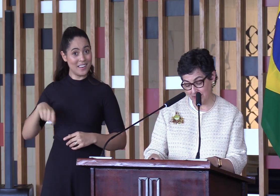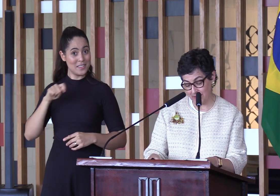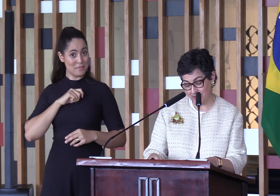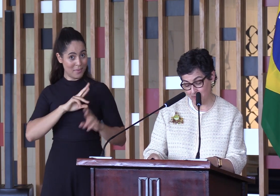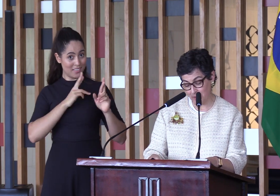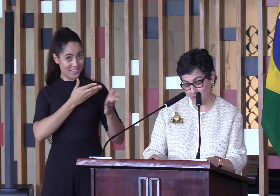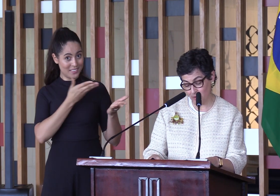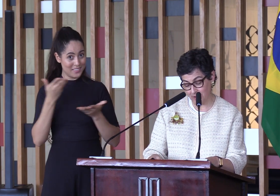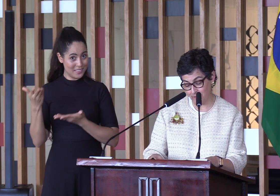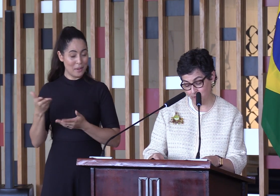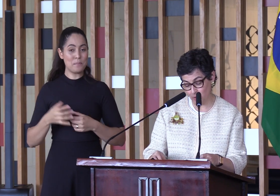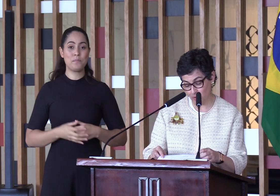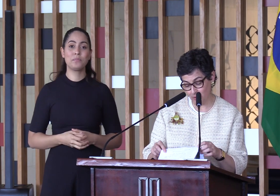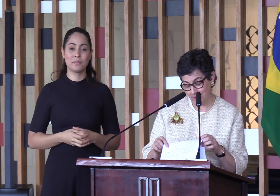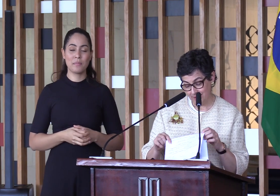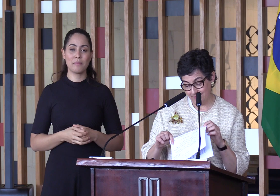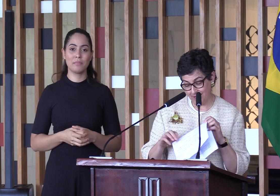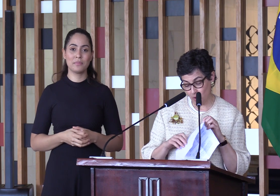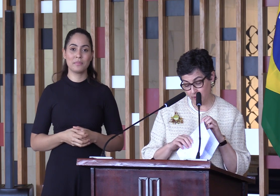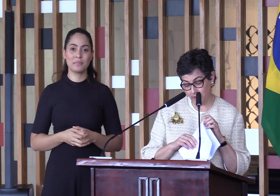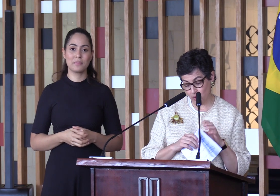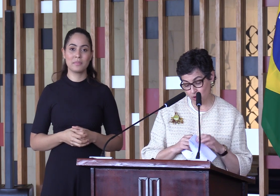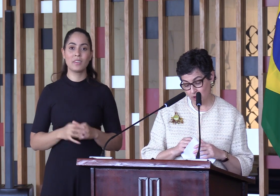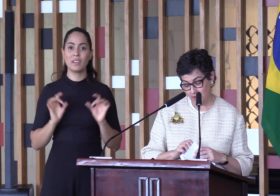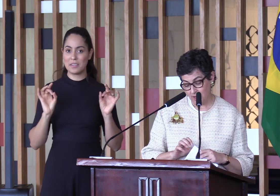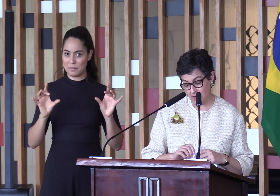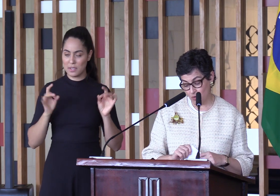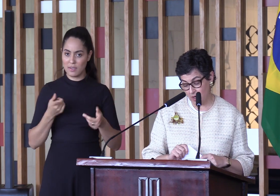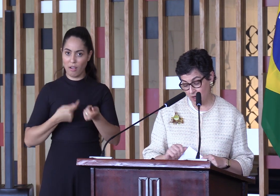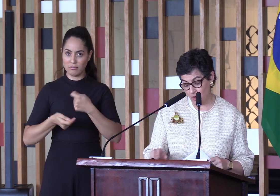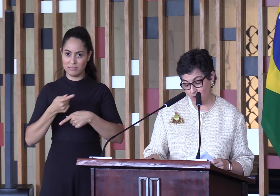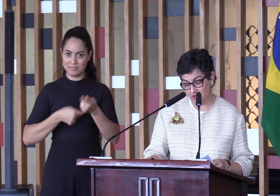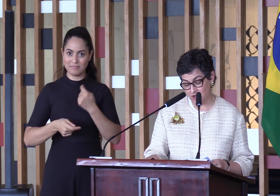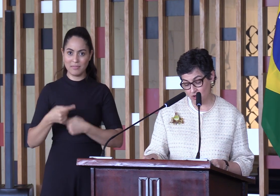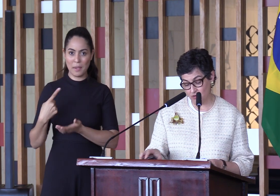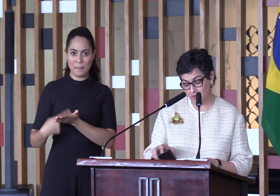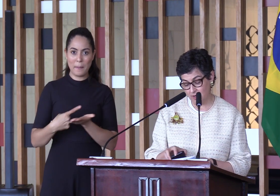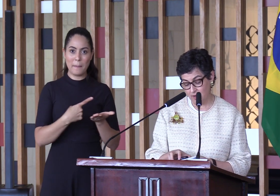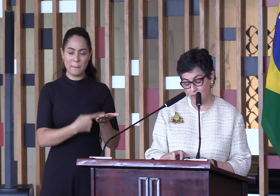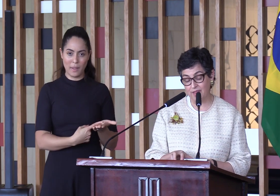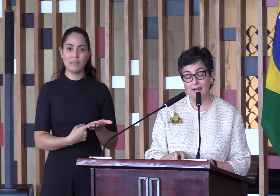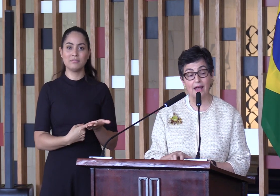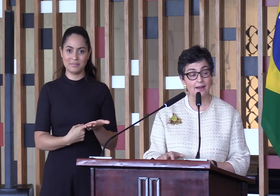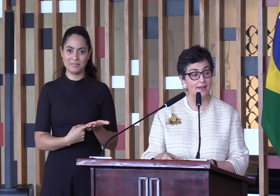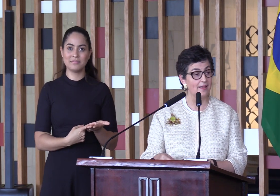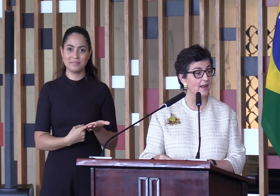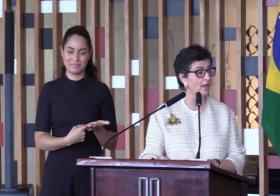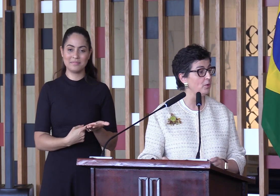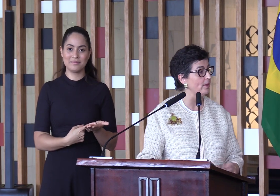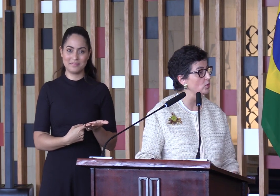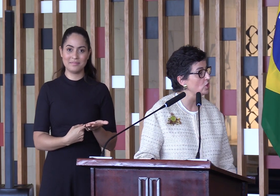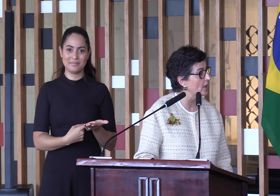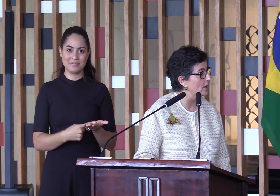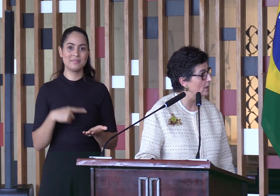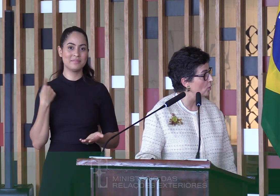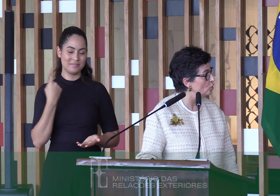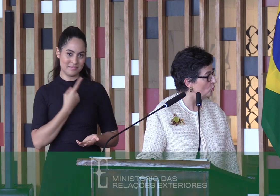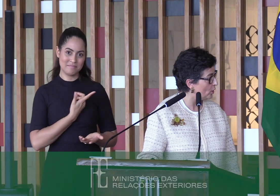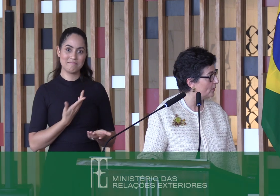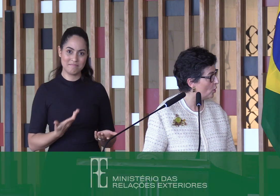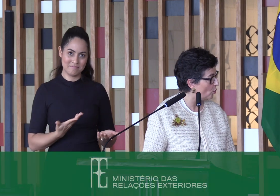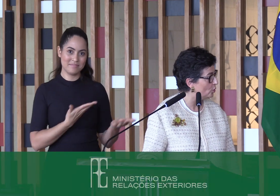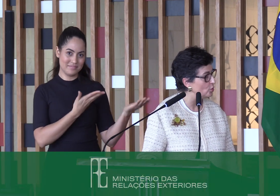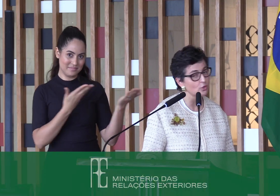para a celebração do Foro de Negocios em uma ocasião cercana em que podamos seguir